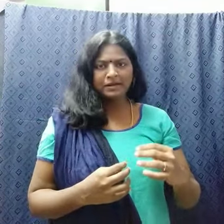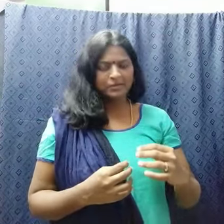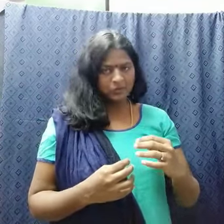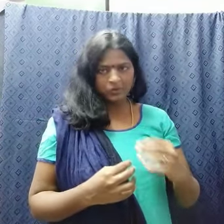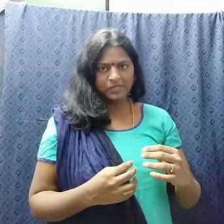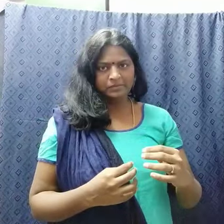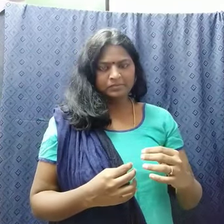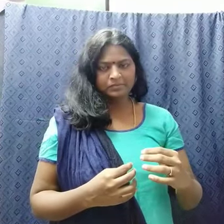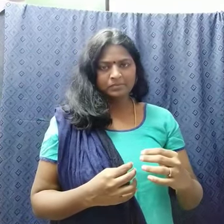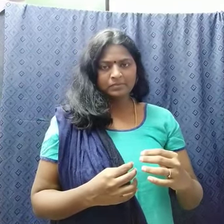தமிழ்நாட்டை நோக்கி